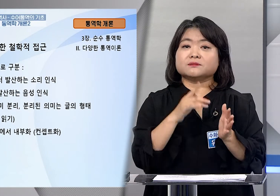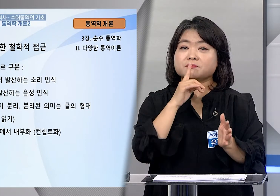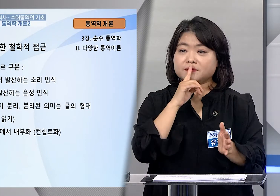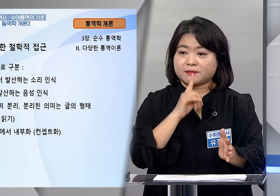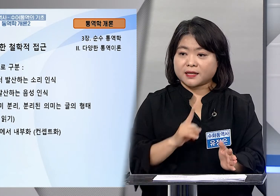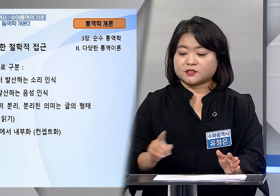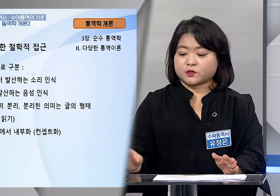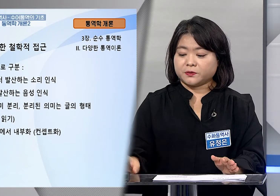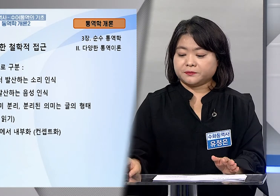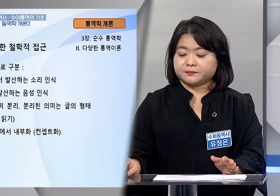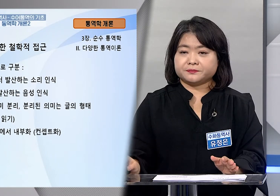말이죠.